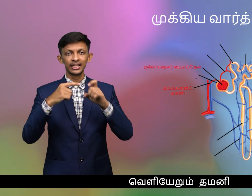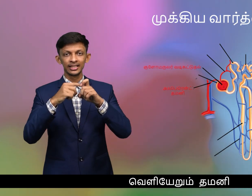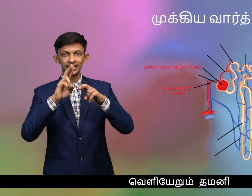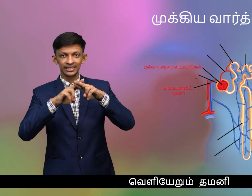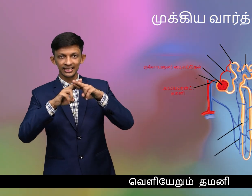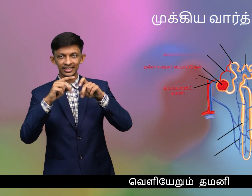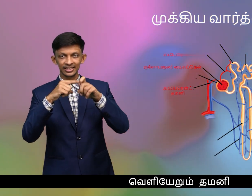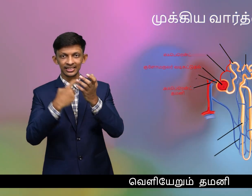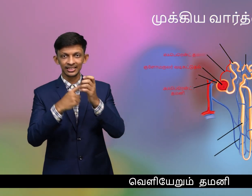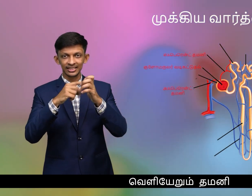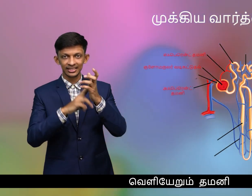வெளியேற்றும் தமனி,